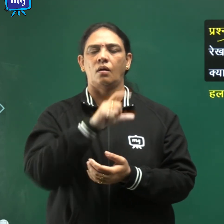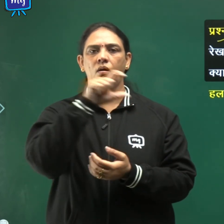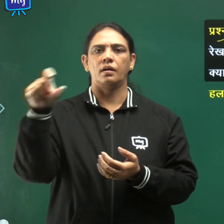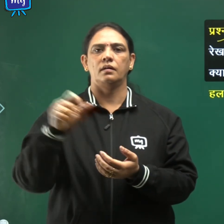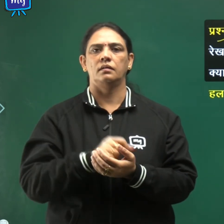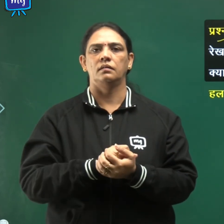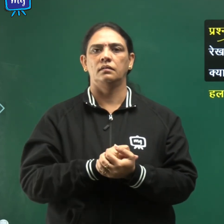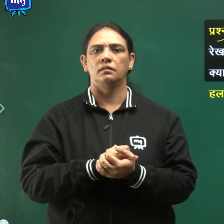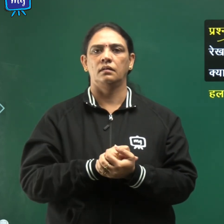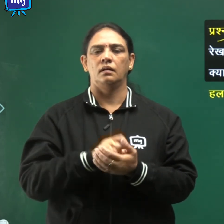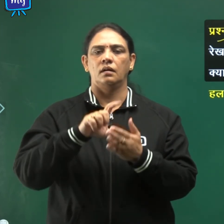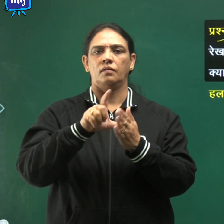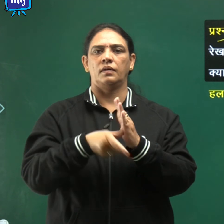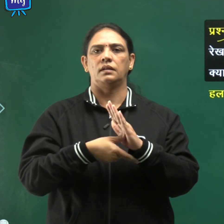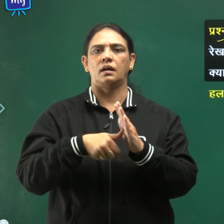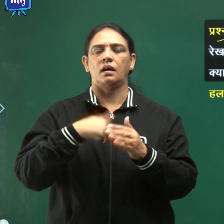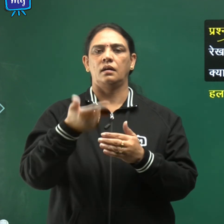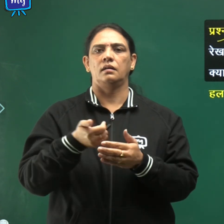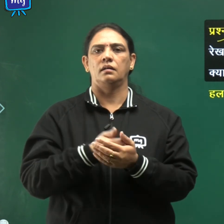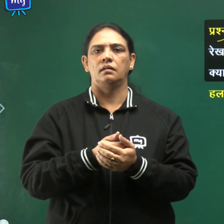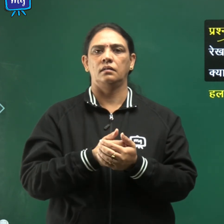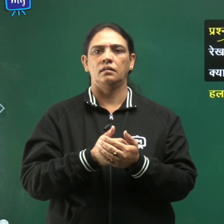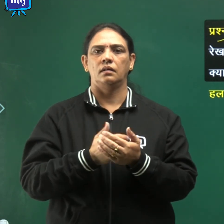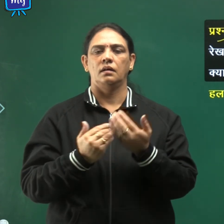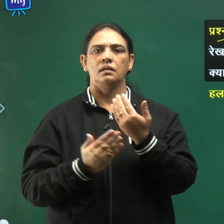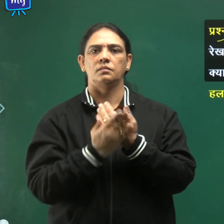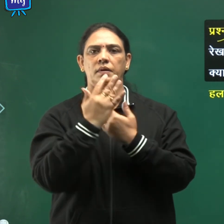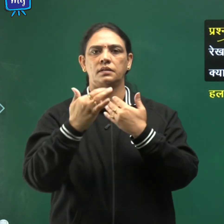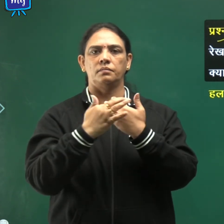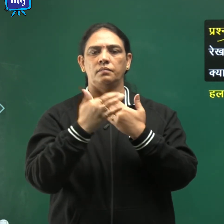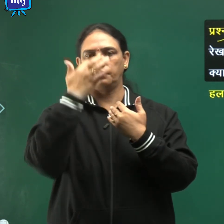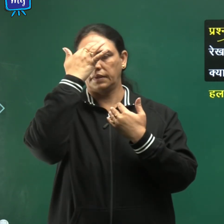और वृत्त का स्पर्श बिंदु